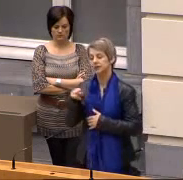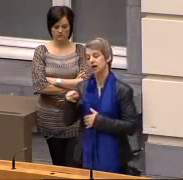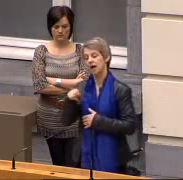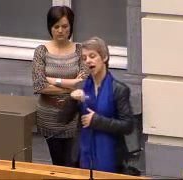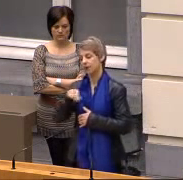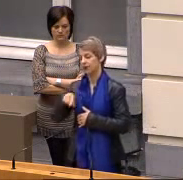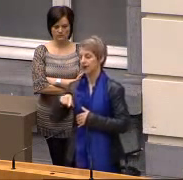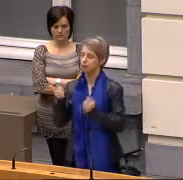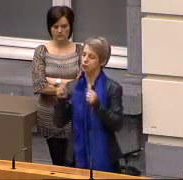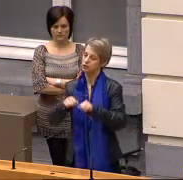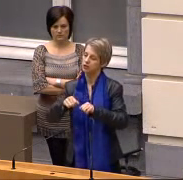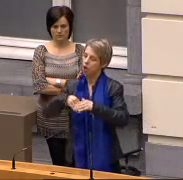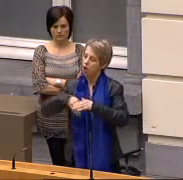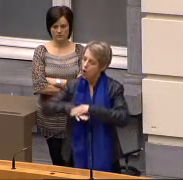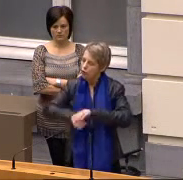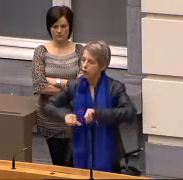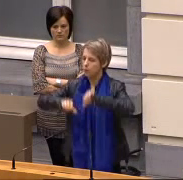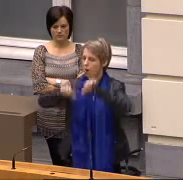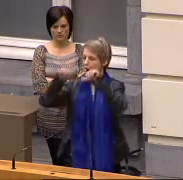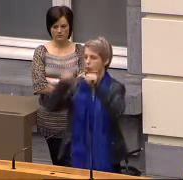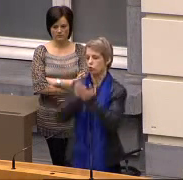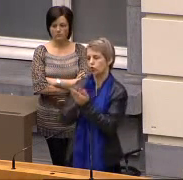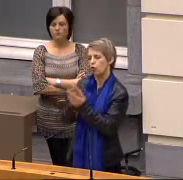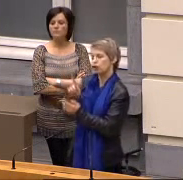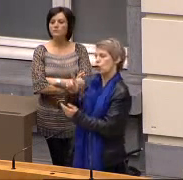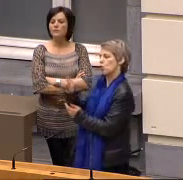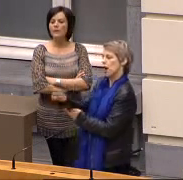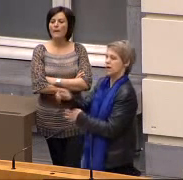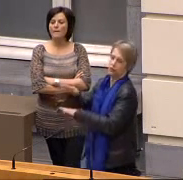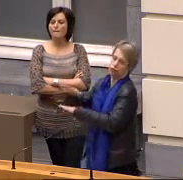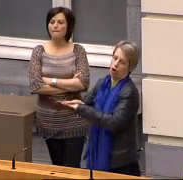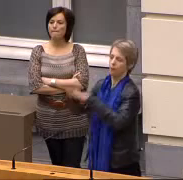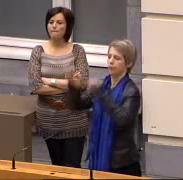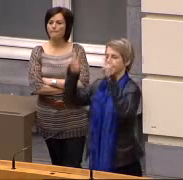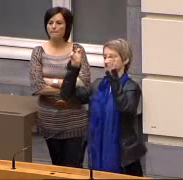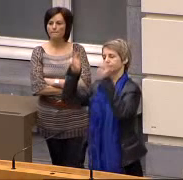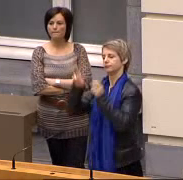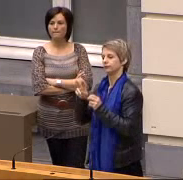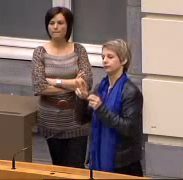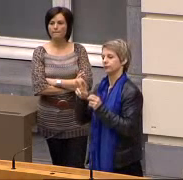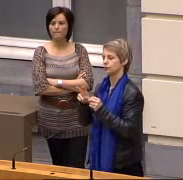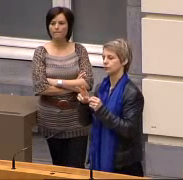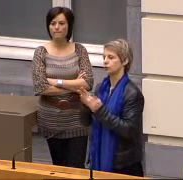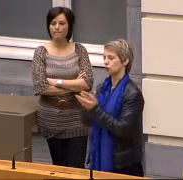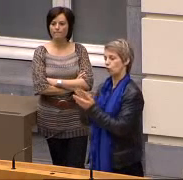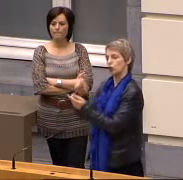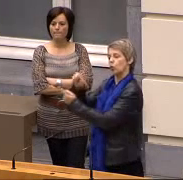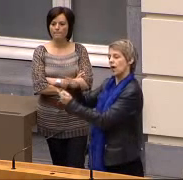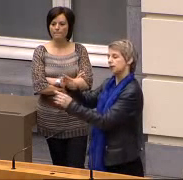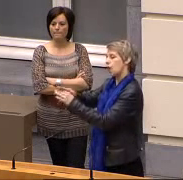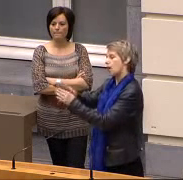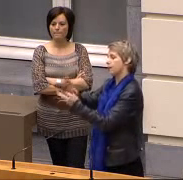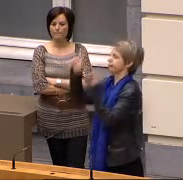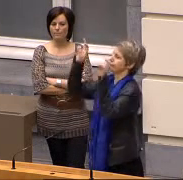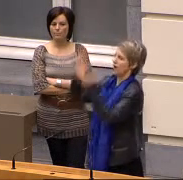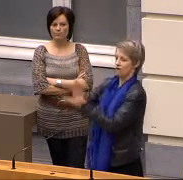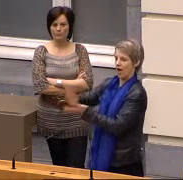hun bewind. Zij hebben hun beslissing onderbouwd en gewezen op